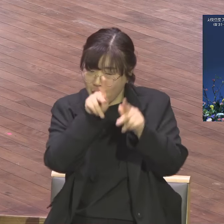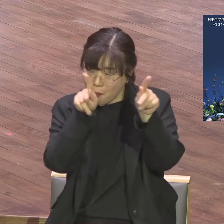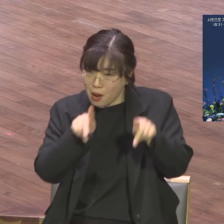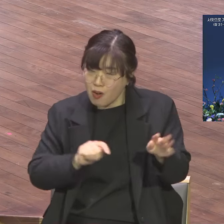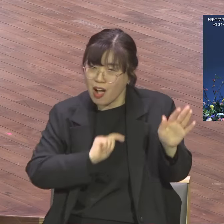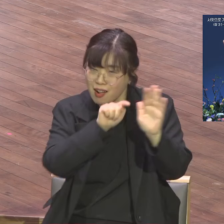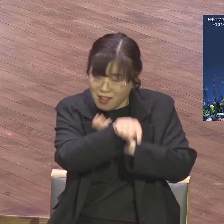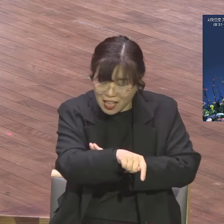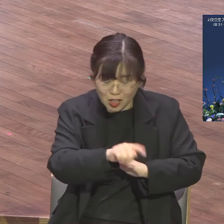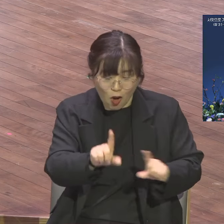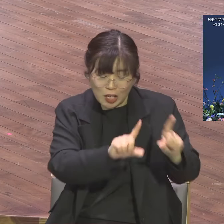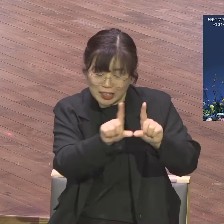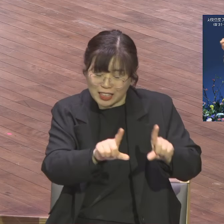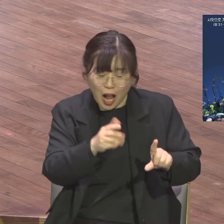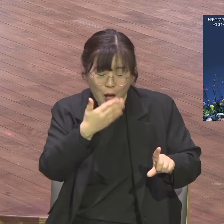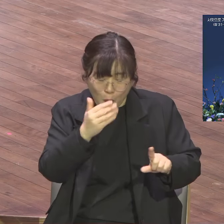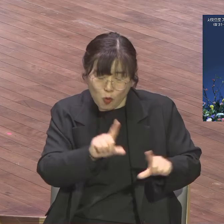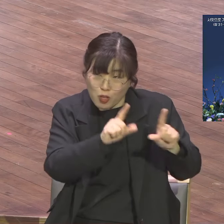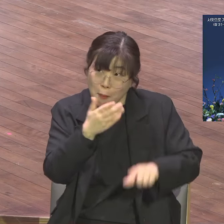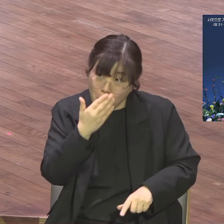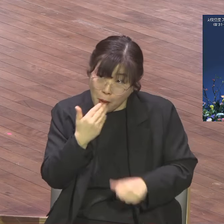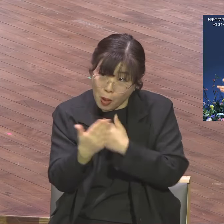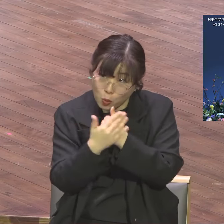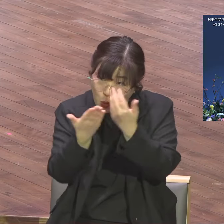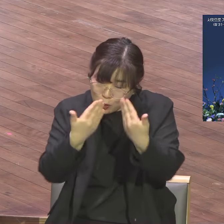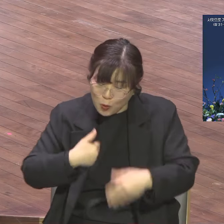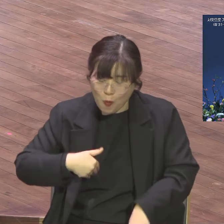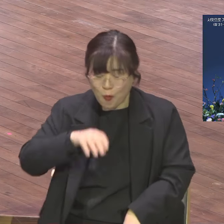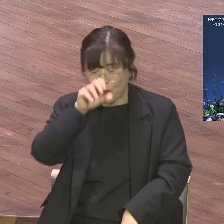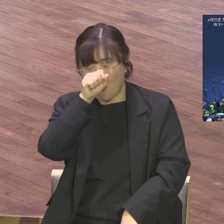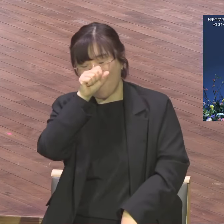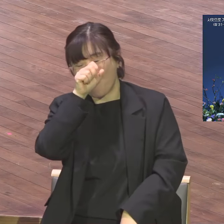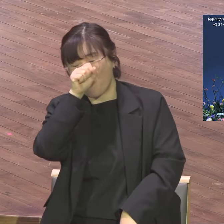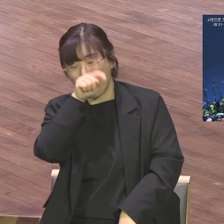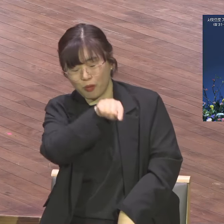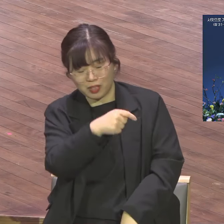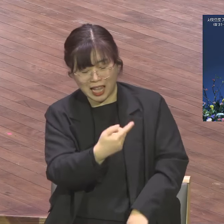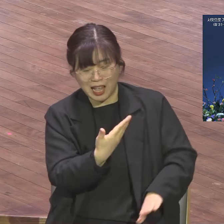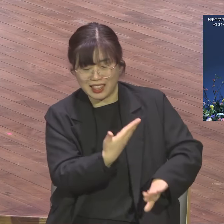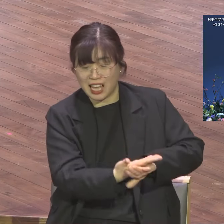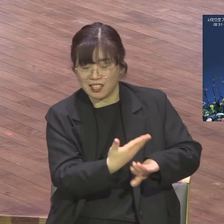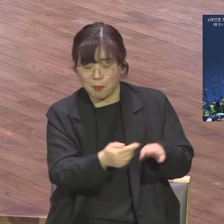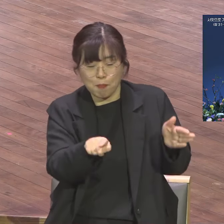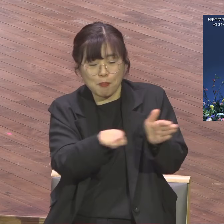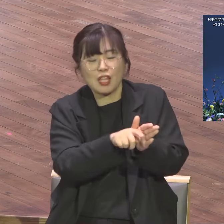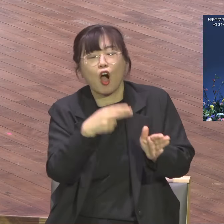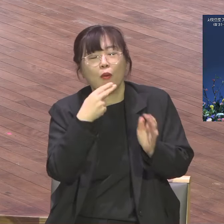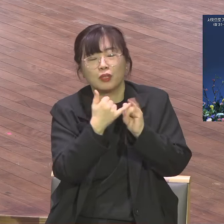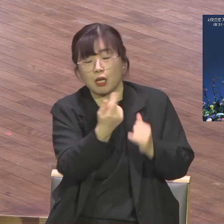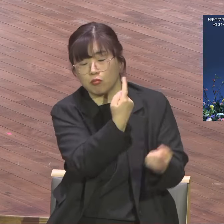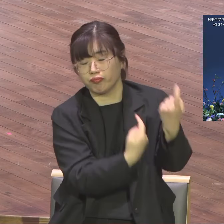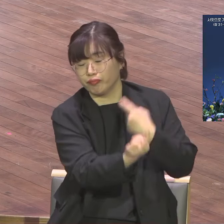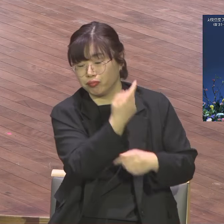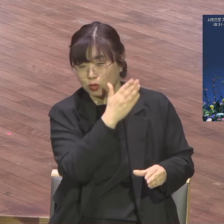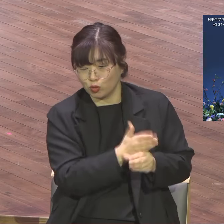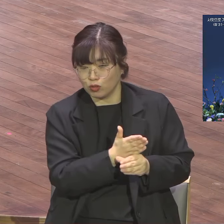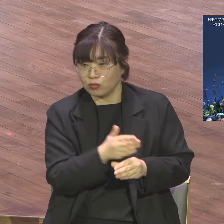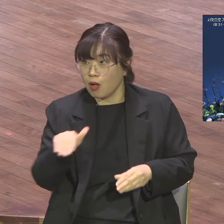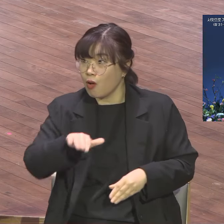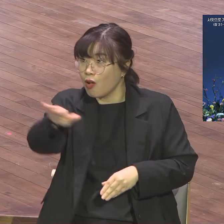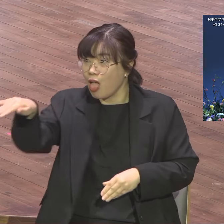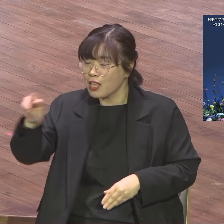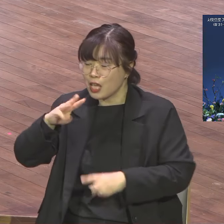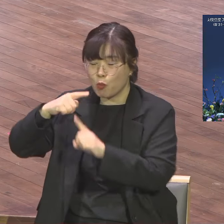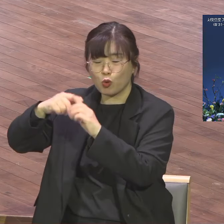좋을 텐데 이 다른 봉도 모르고 봉도 모르는 애도 뭐 한칸 뭐 할 거예요. 안타깝죠. 참 눈